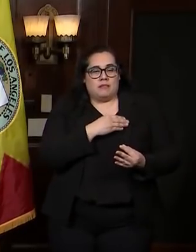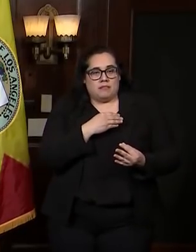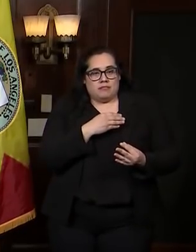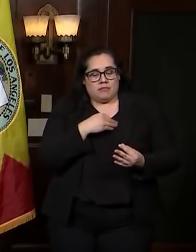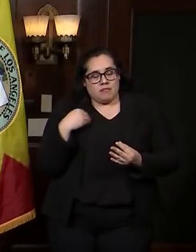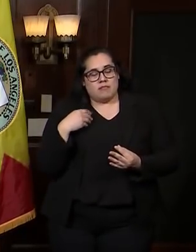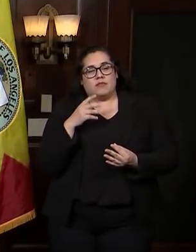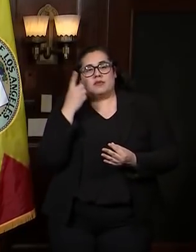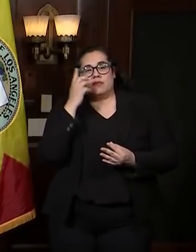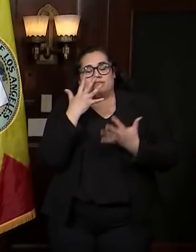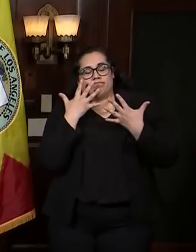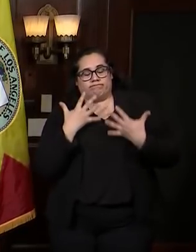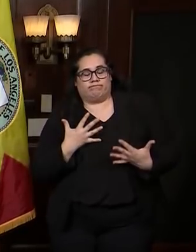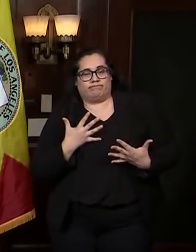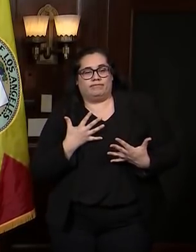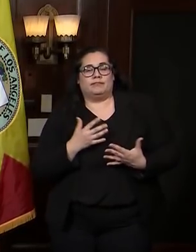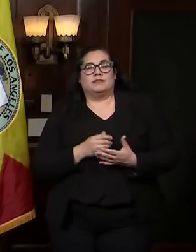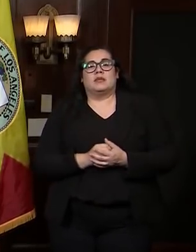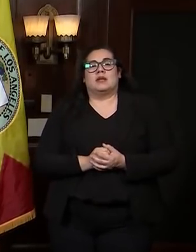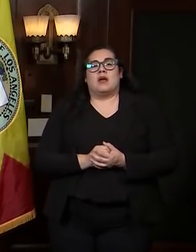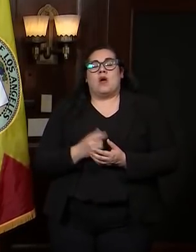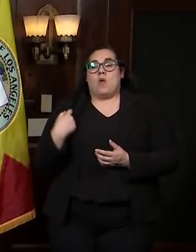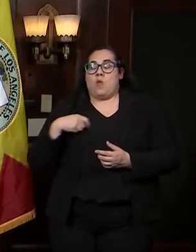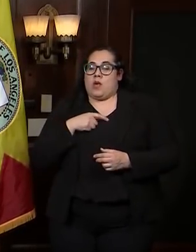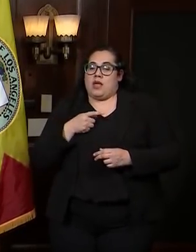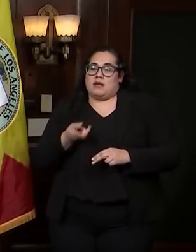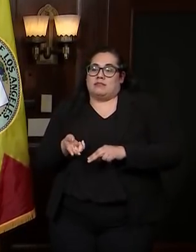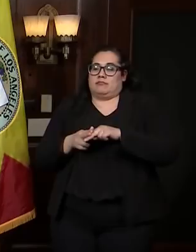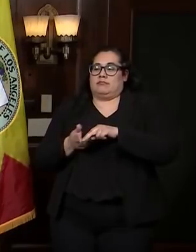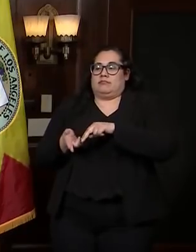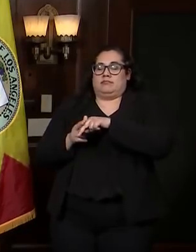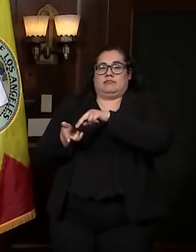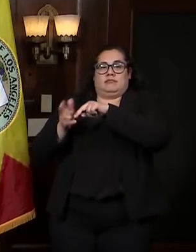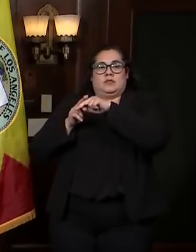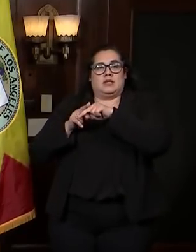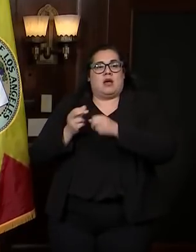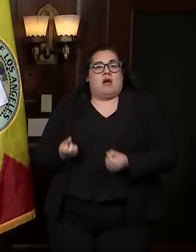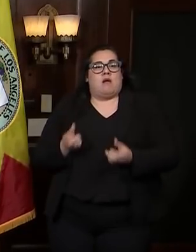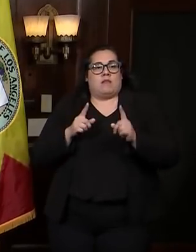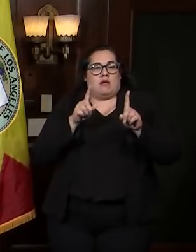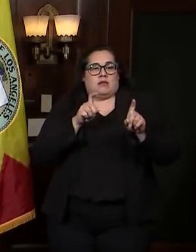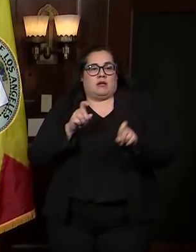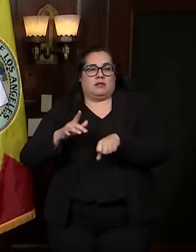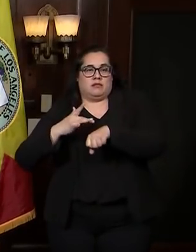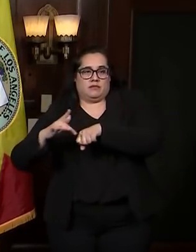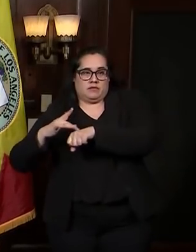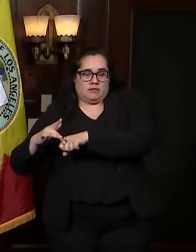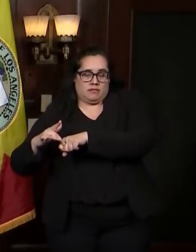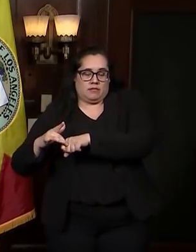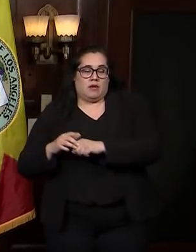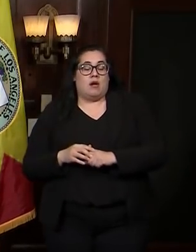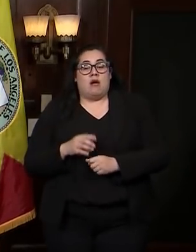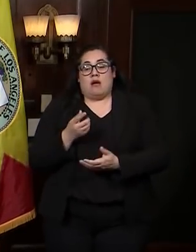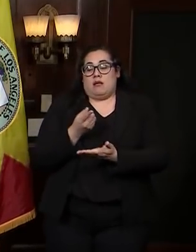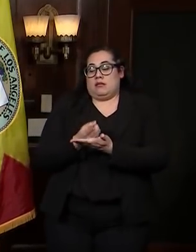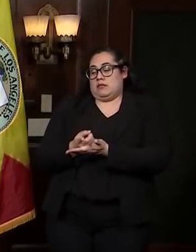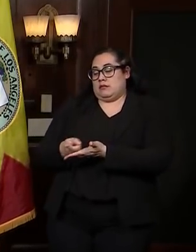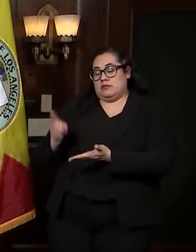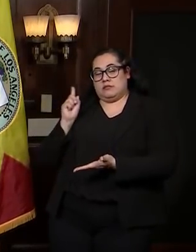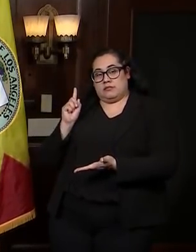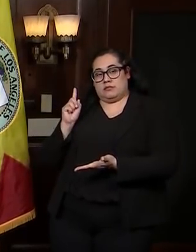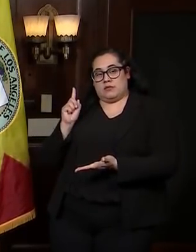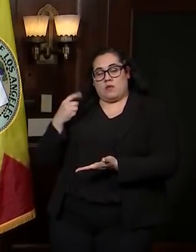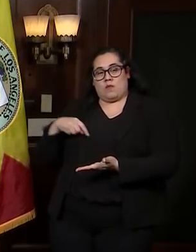también. Seguimos aumentando el acceso a las pruebas de detección. La semana